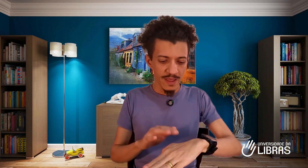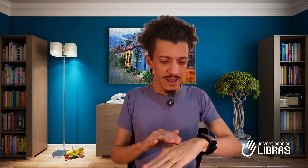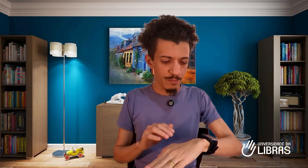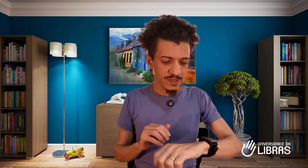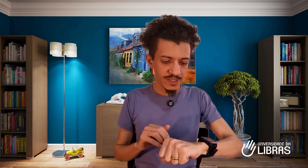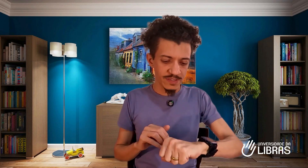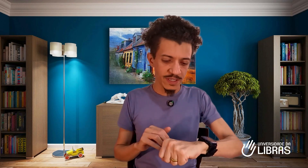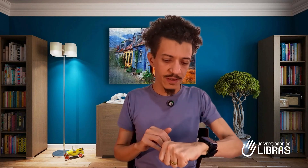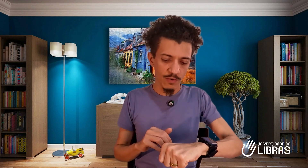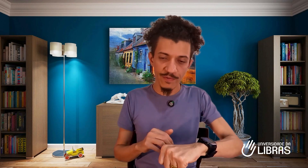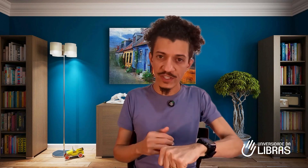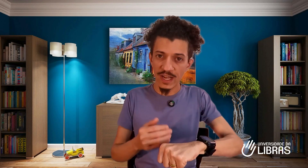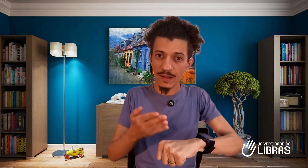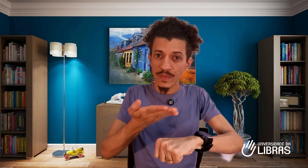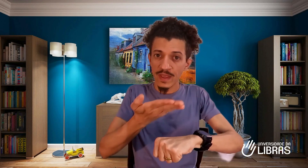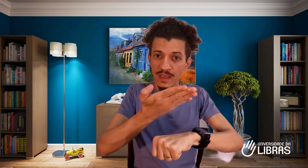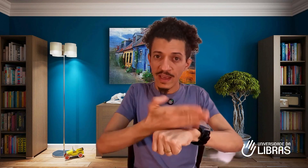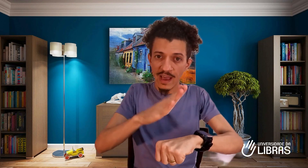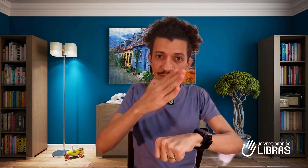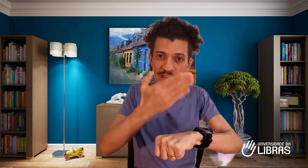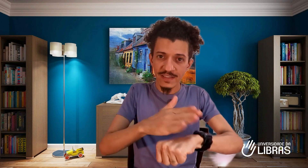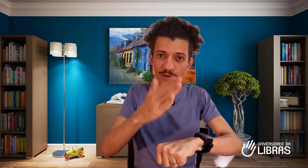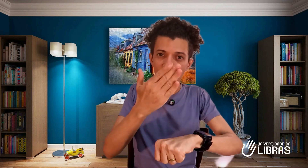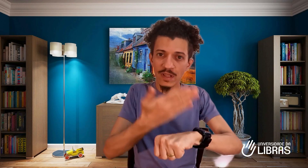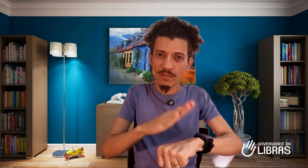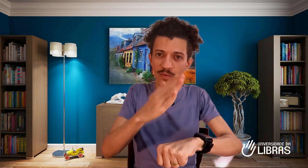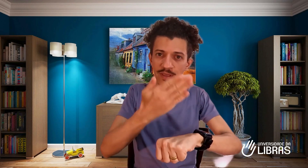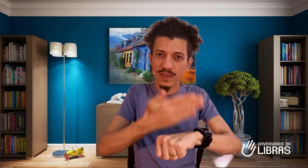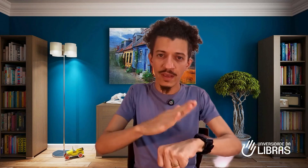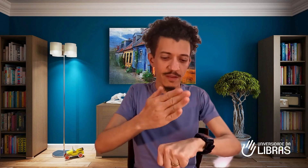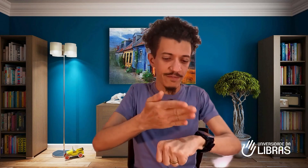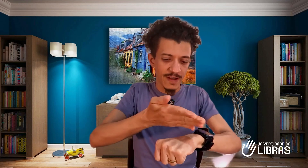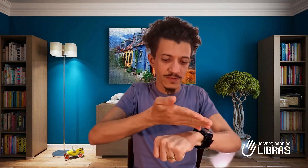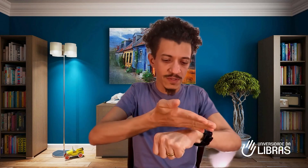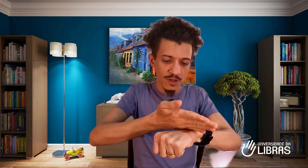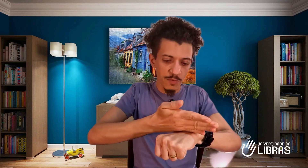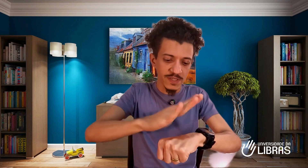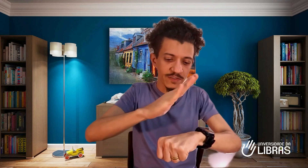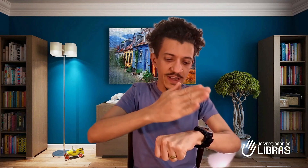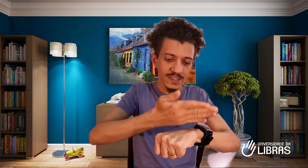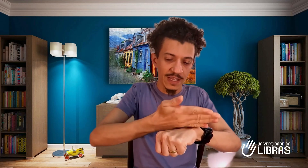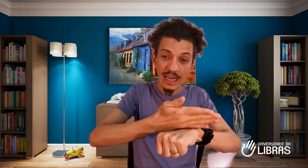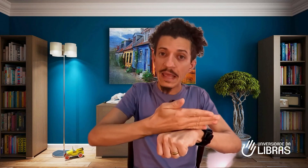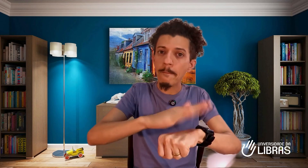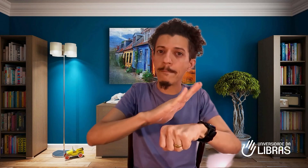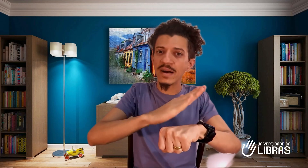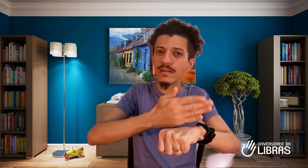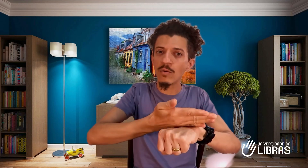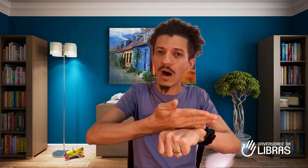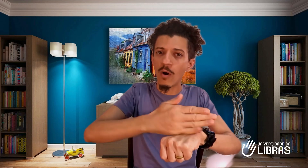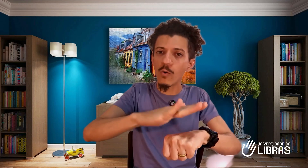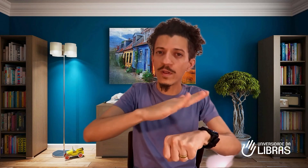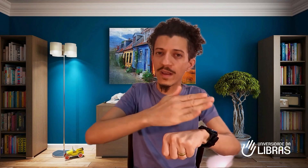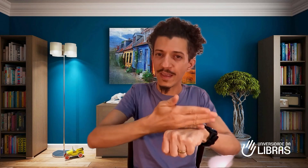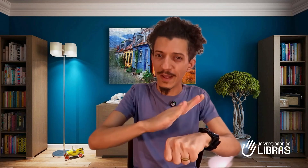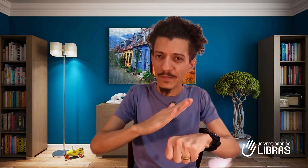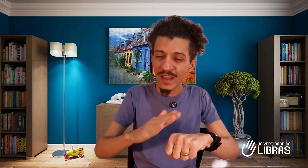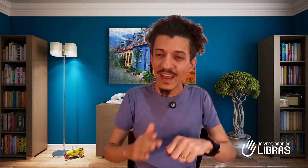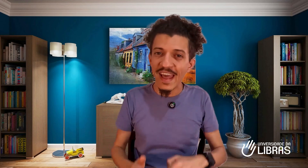Pode ser sim ou fechada. E aí vem essa outra mão aqui que faz um sinal como se estivesse limpando algo daqui. Ela